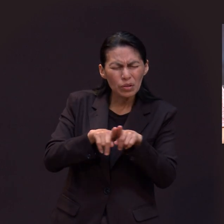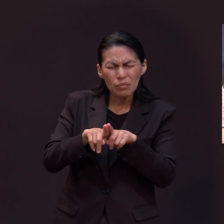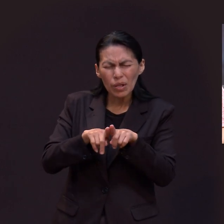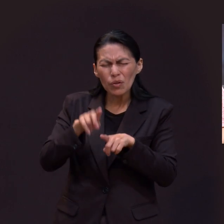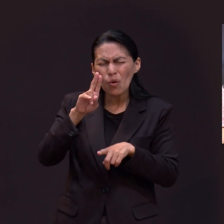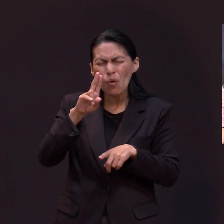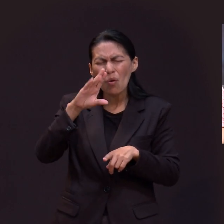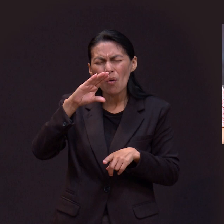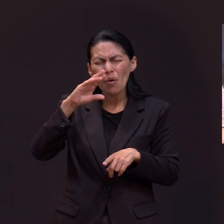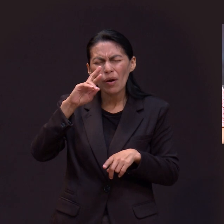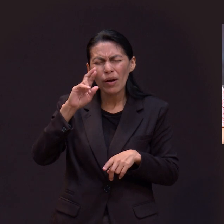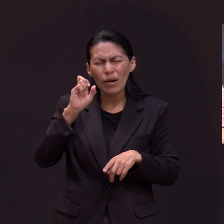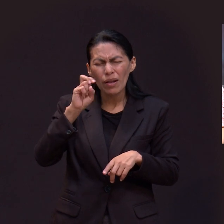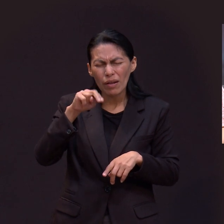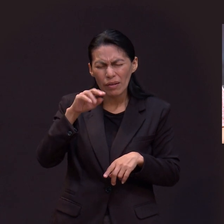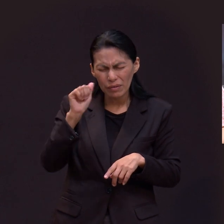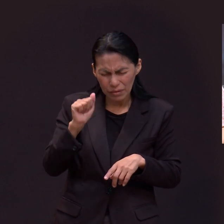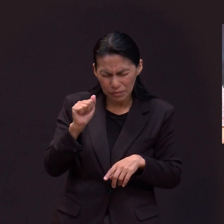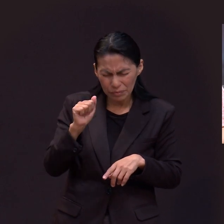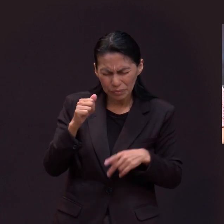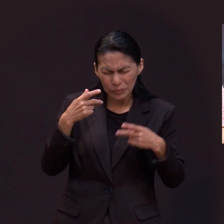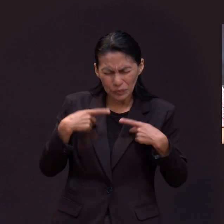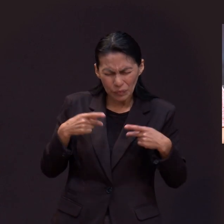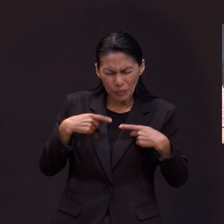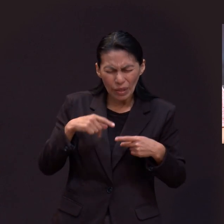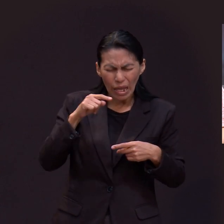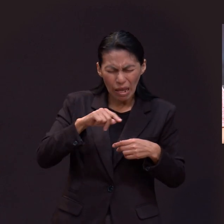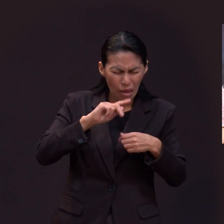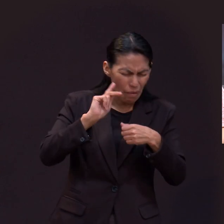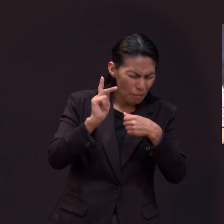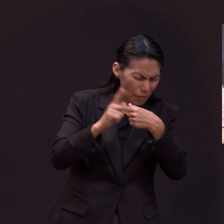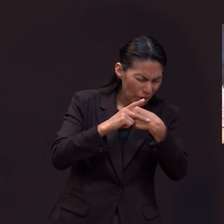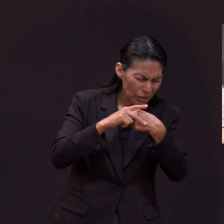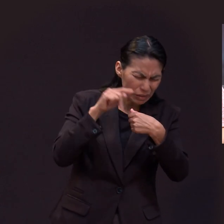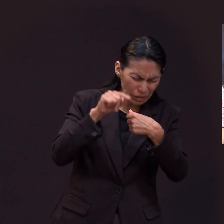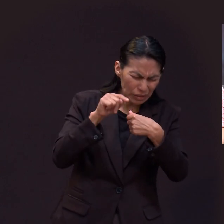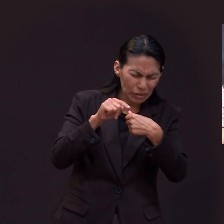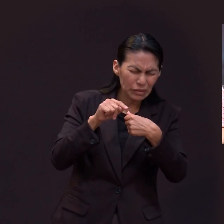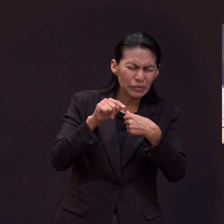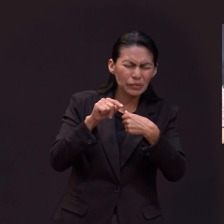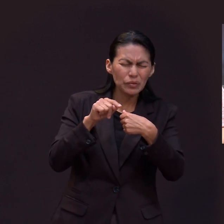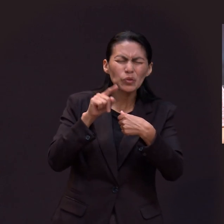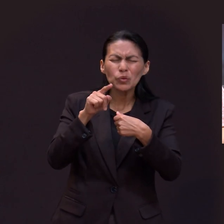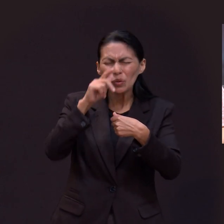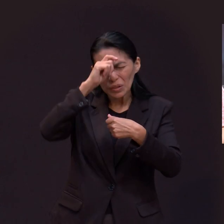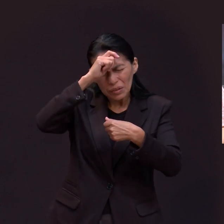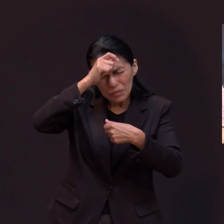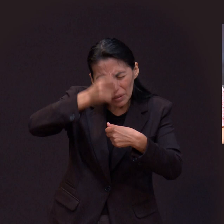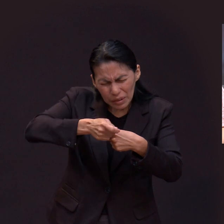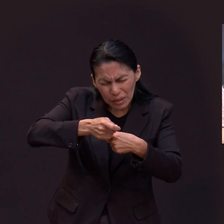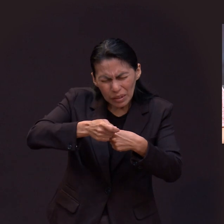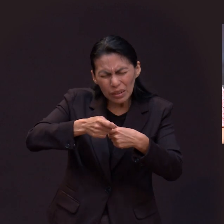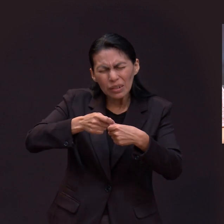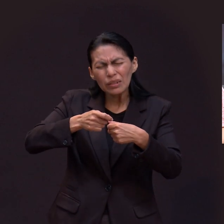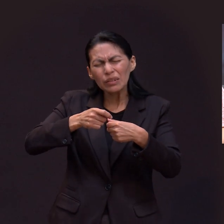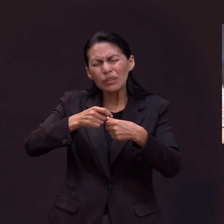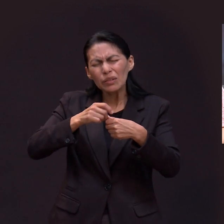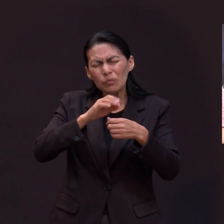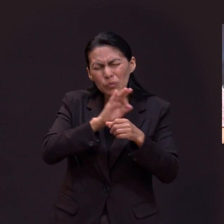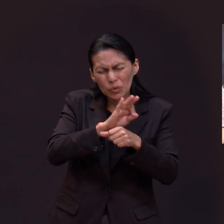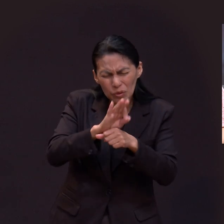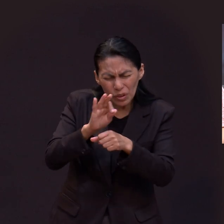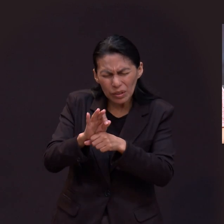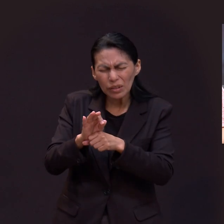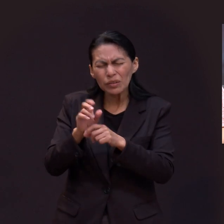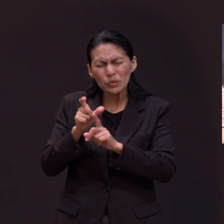toda la población que vive en este país señor que tu bendición tu protección sea con ellos